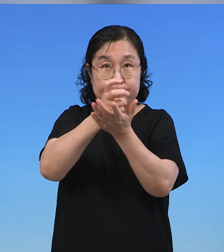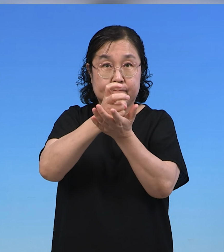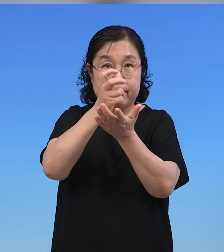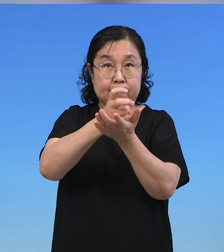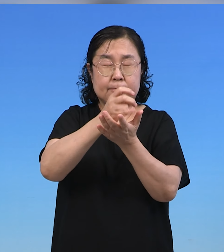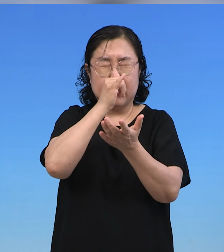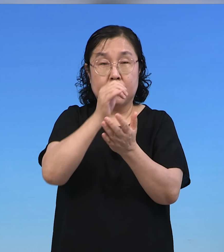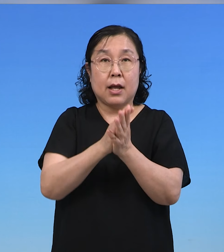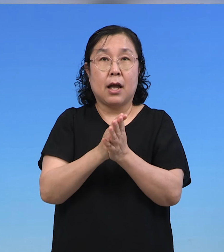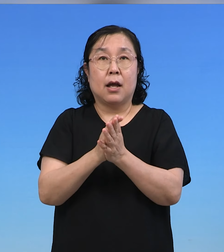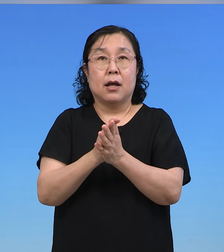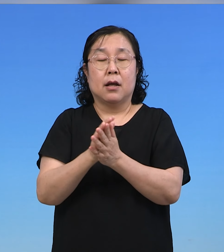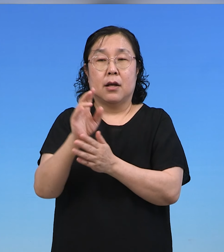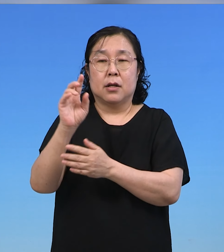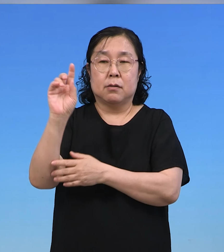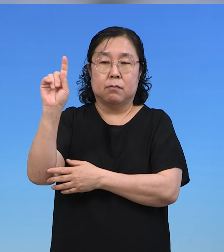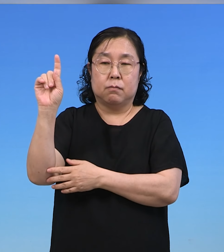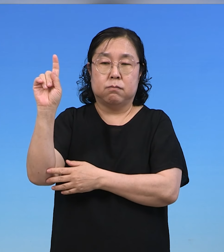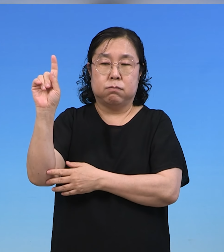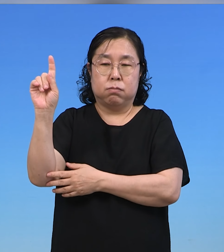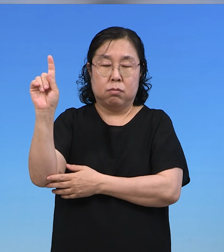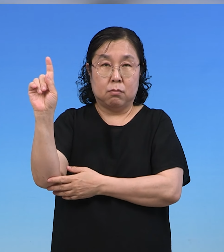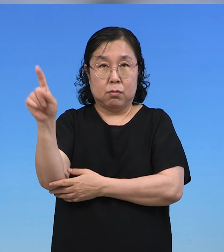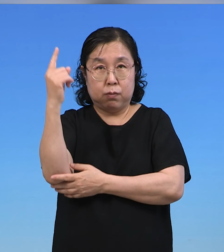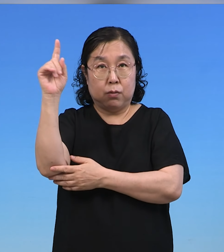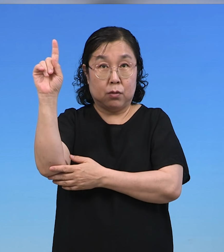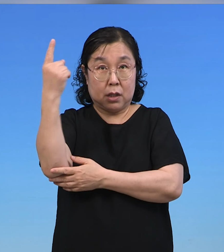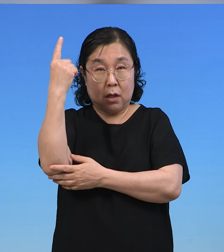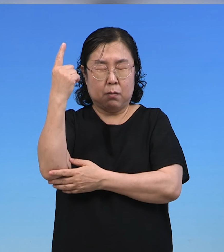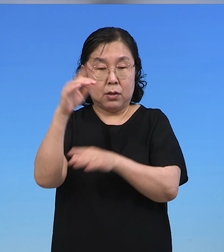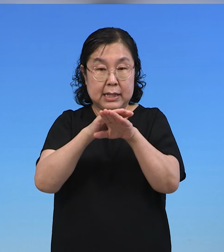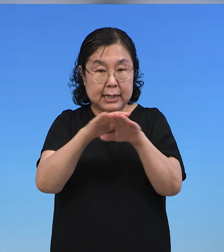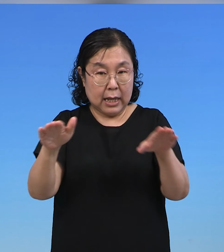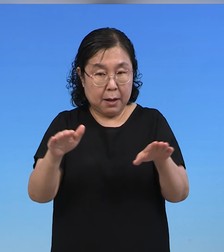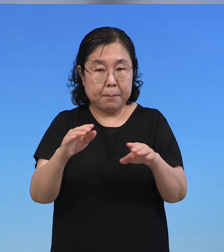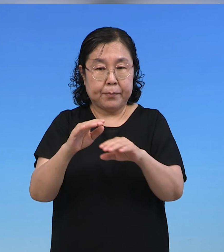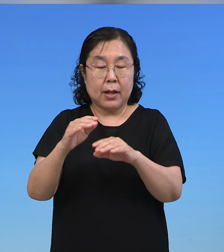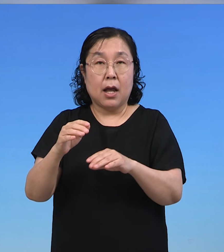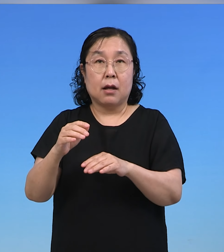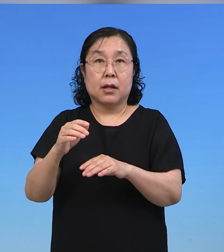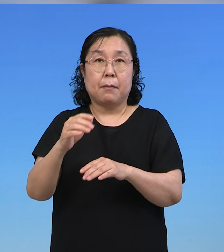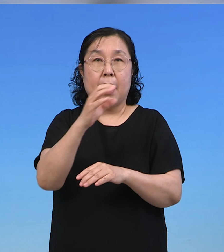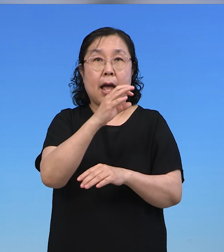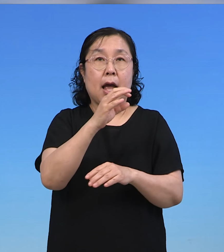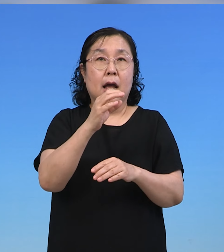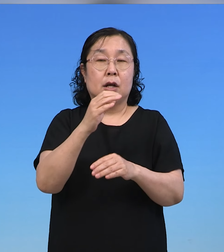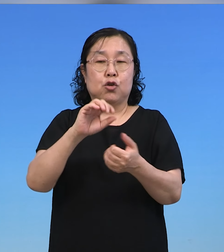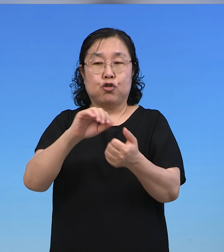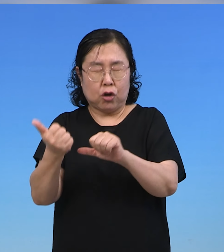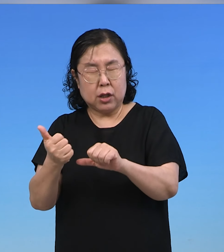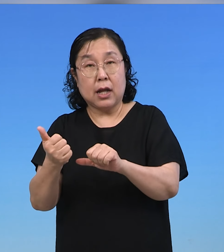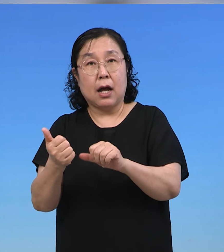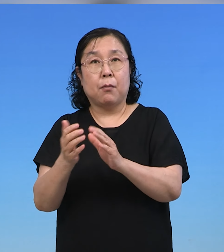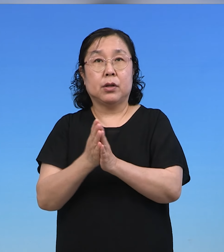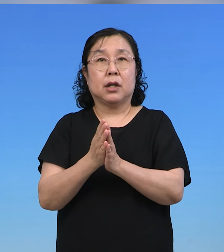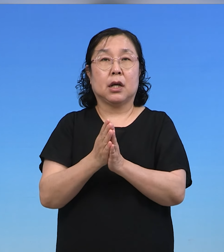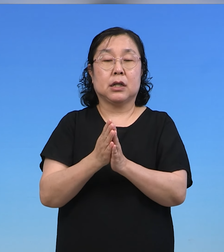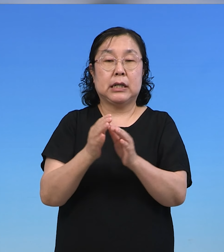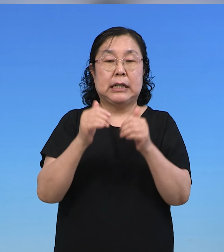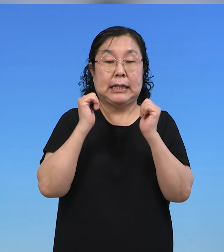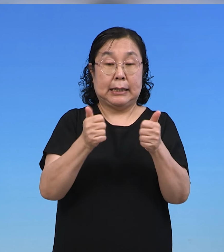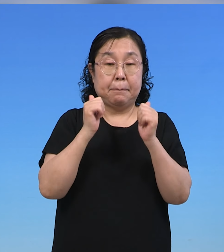보고요, 이거는 스트라이크다, 이거는 볼이다, 뭐 세이프다, 아웃이다, 이거는 이제 심판이 다 결정하는데, 제가